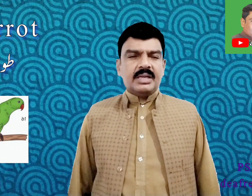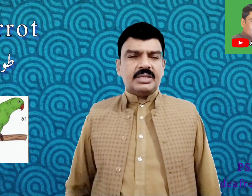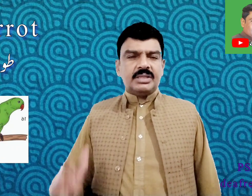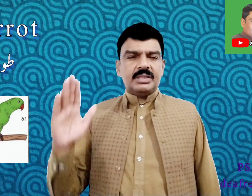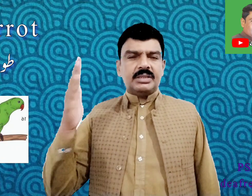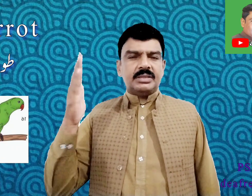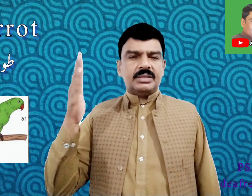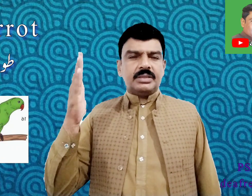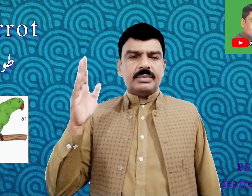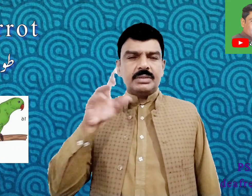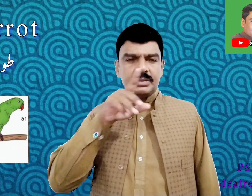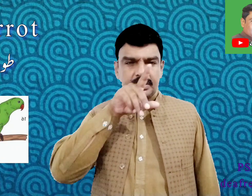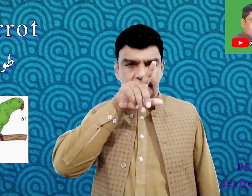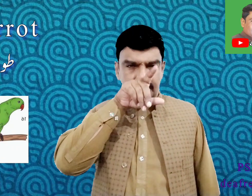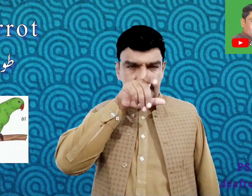parrot, सबस,